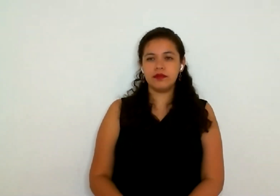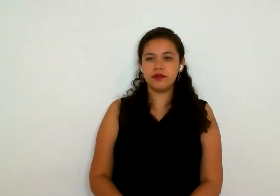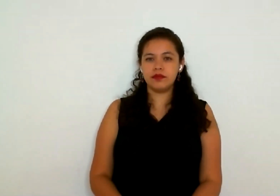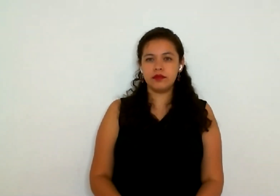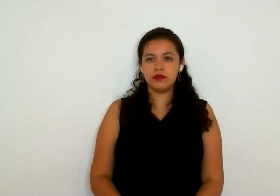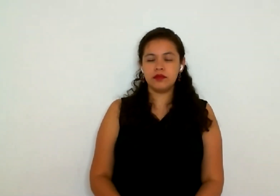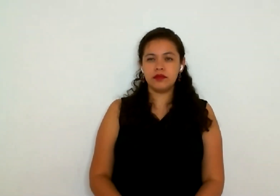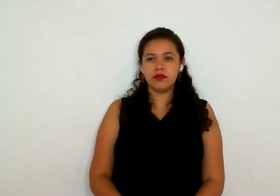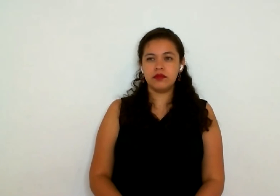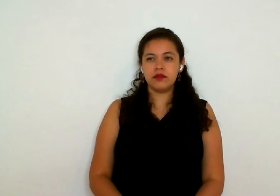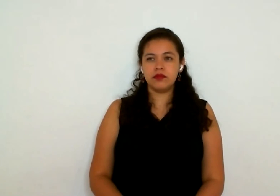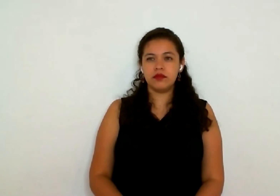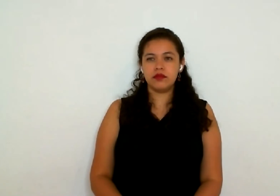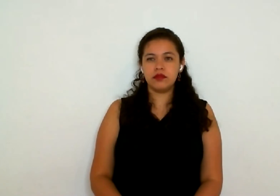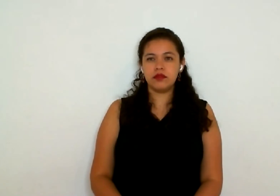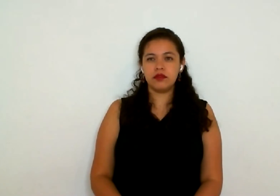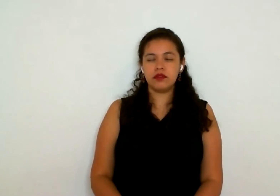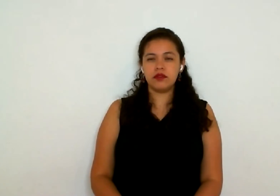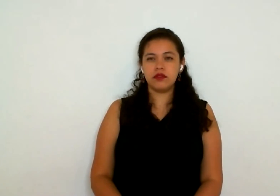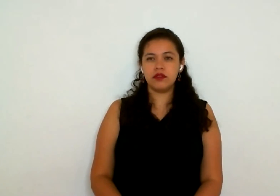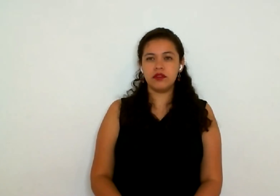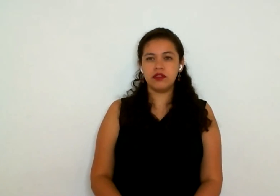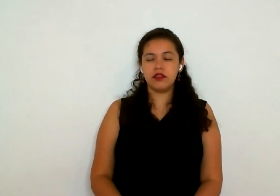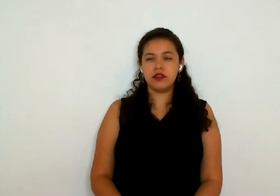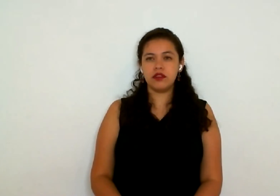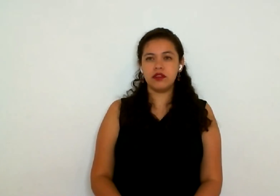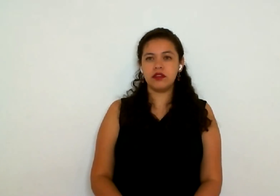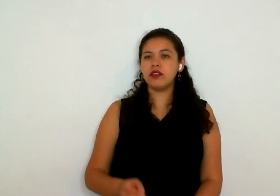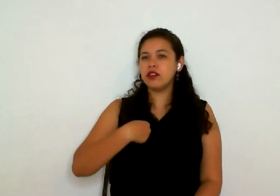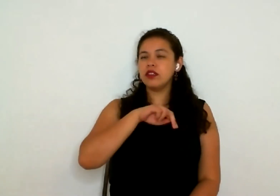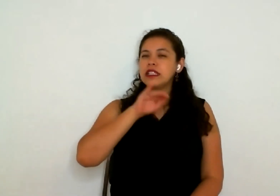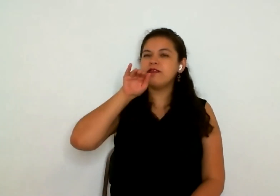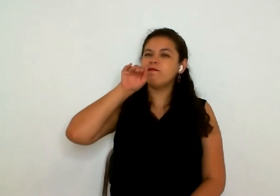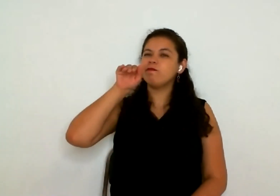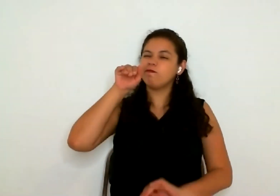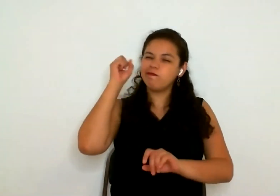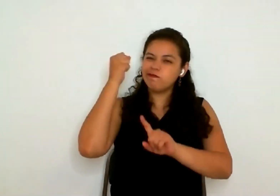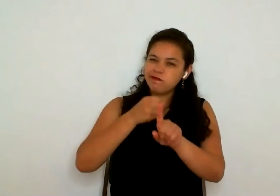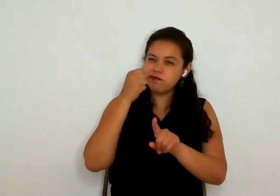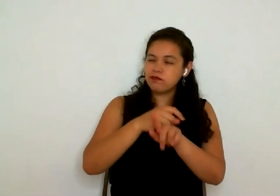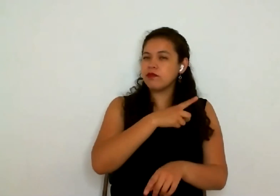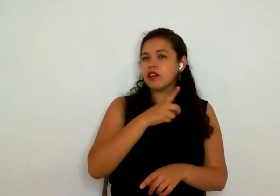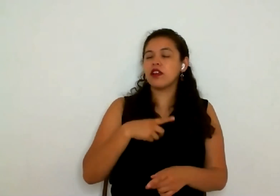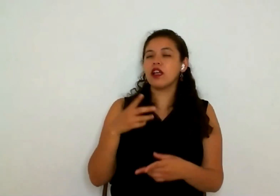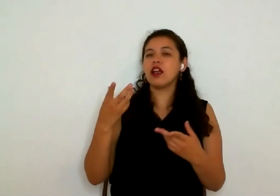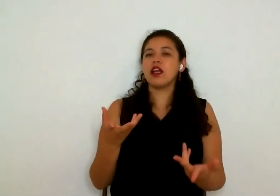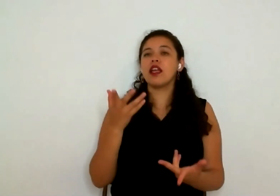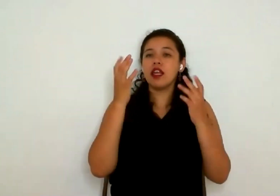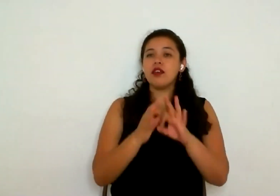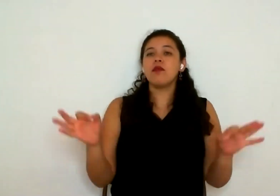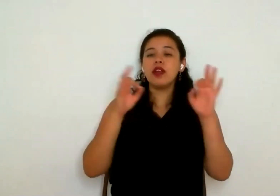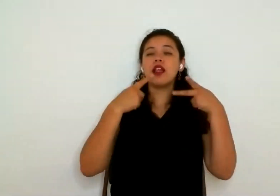y entonces ahí hay que insistir y por eso yo decía que es muy importante y tiene hacer la entrevista